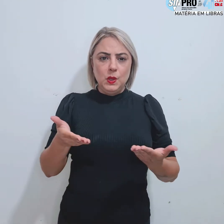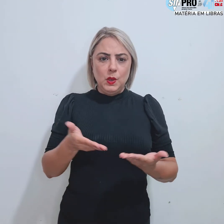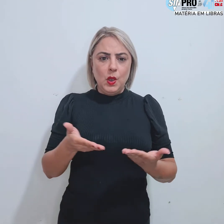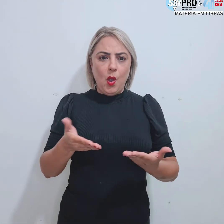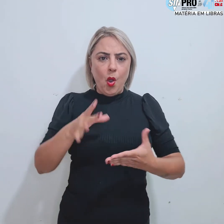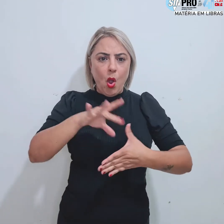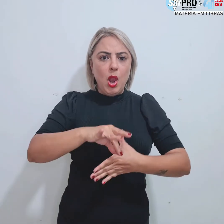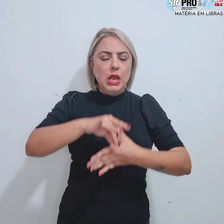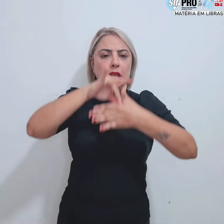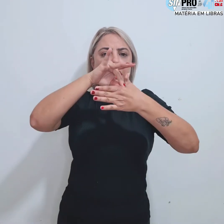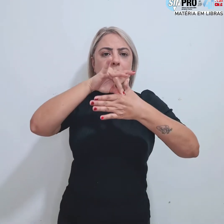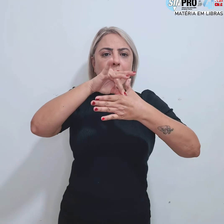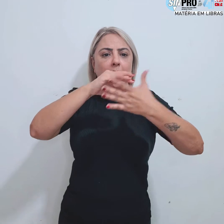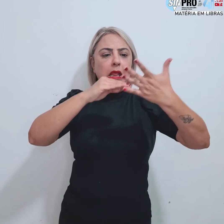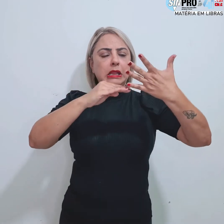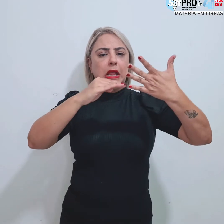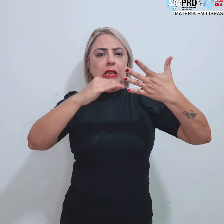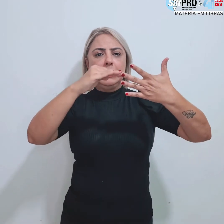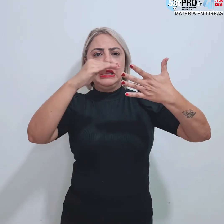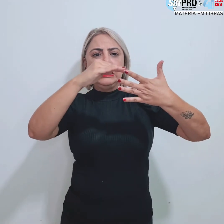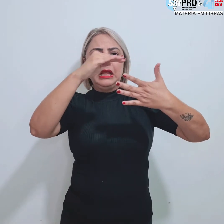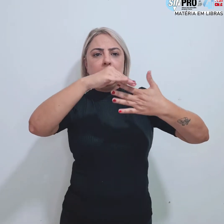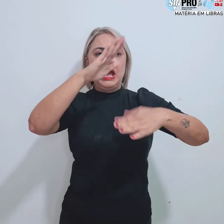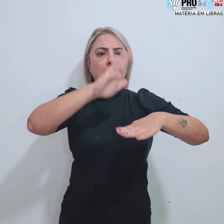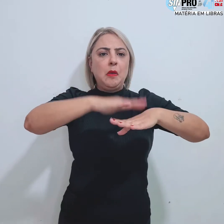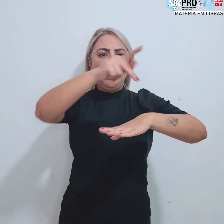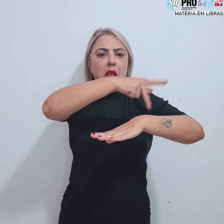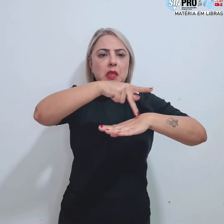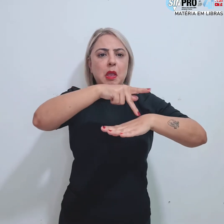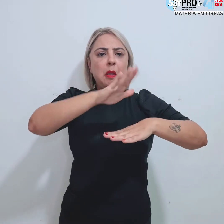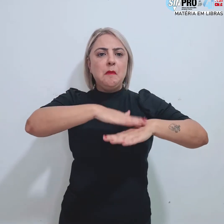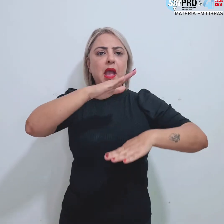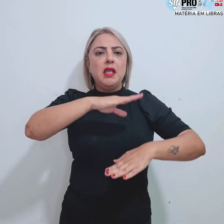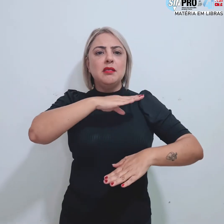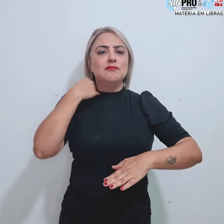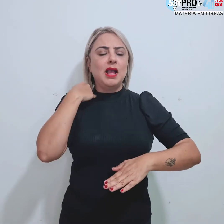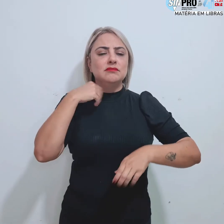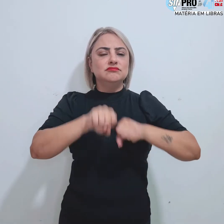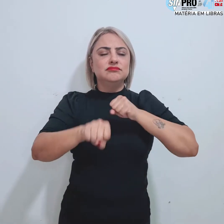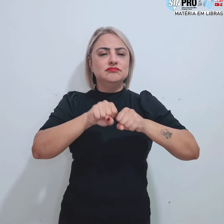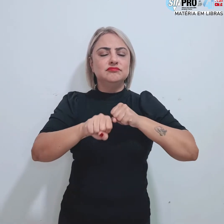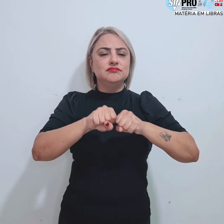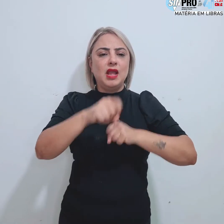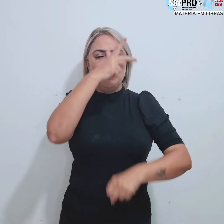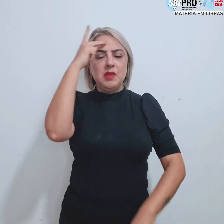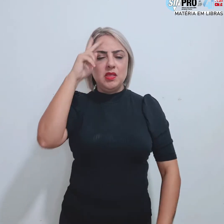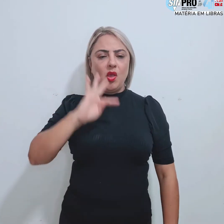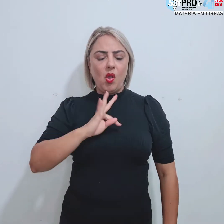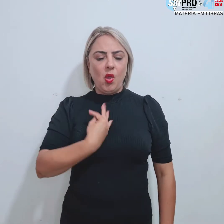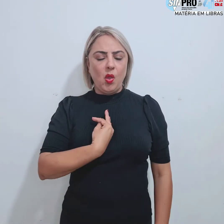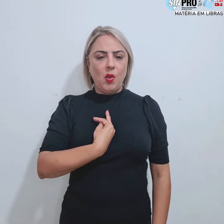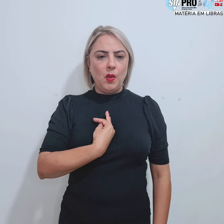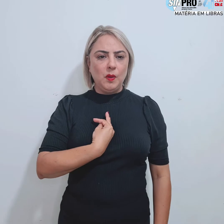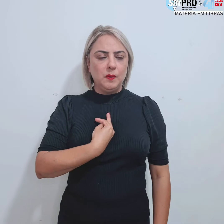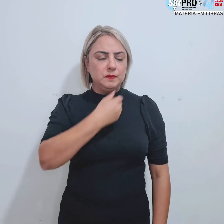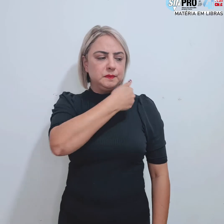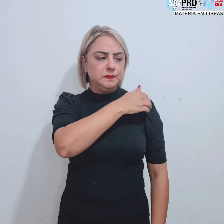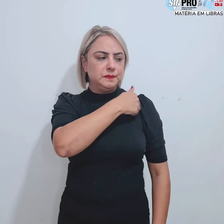hoje lidera o ranking de país que mais mata pessoas trans no mundo, sem transfobia.